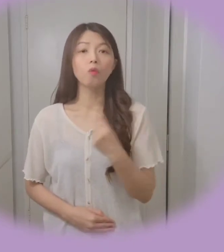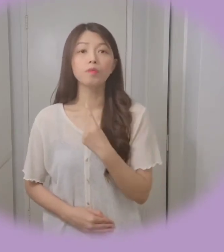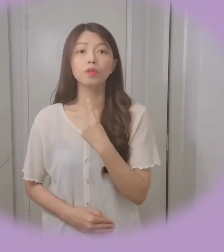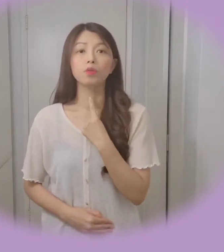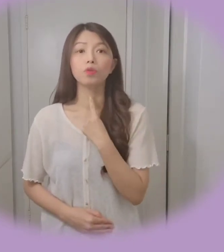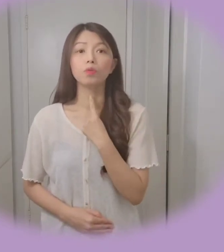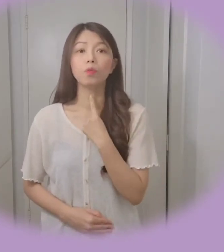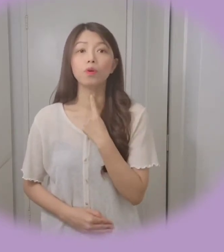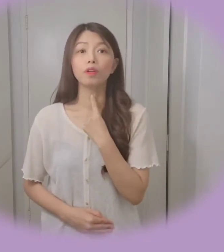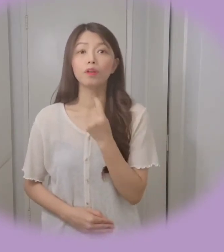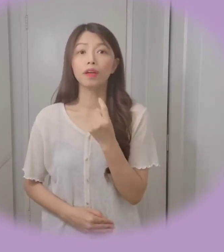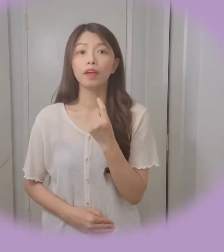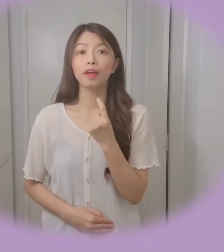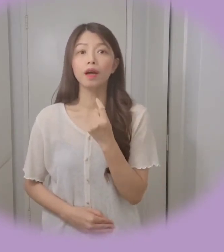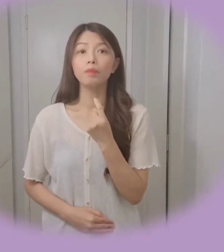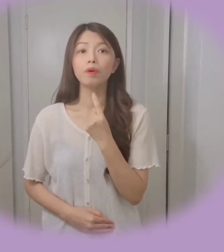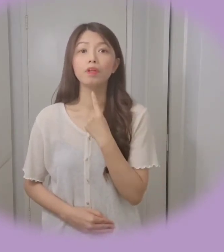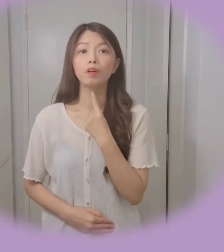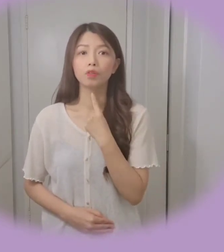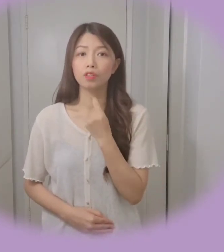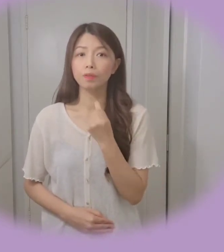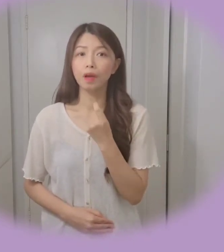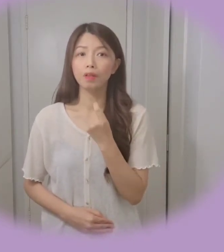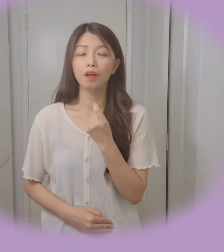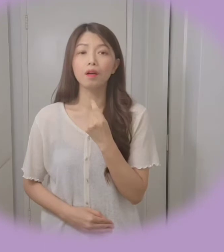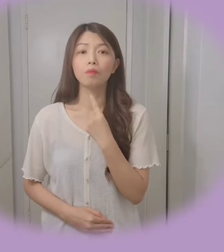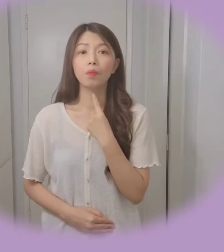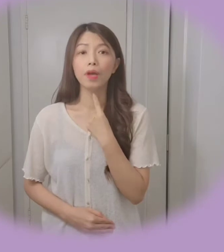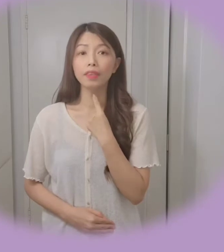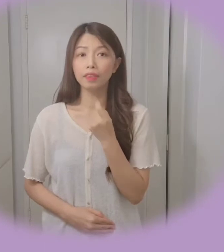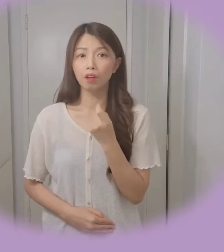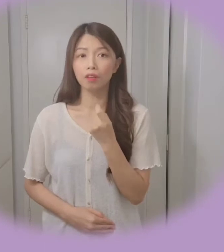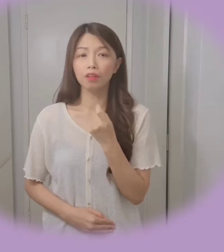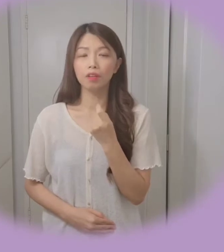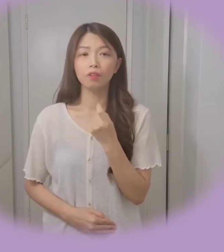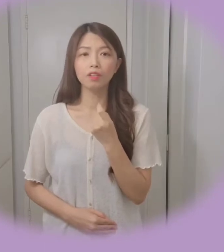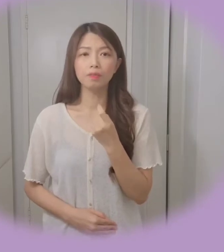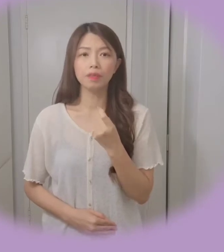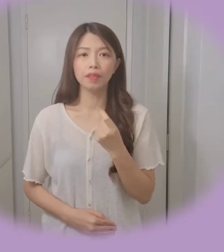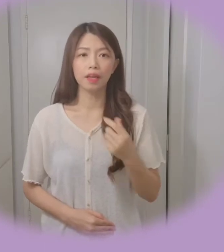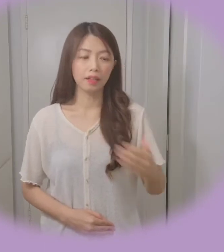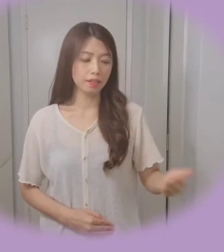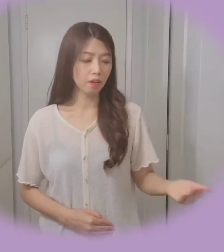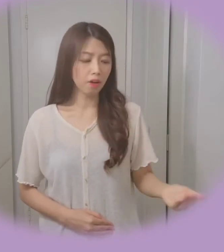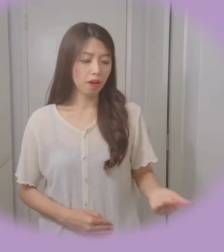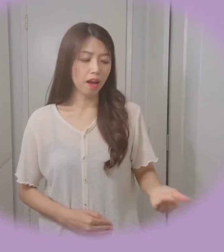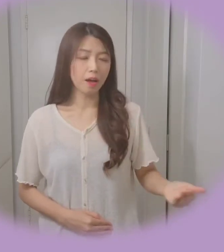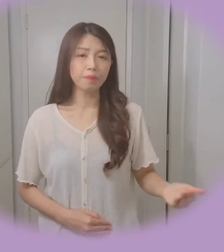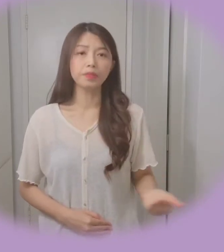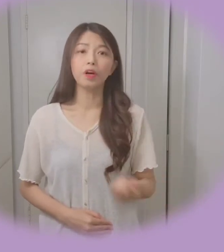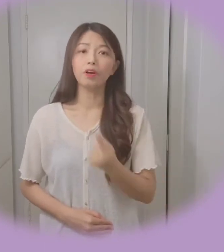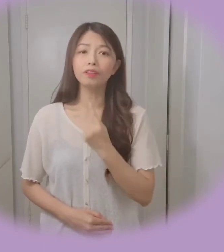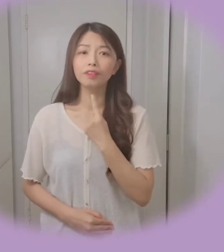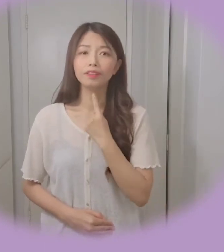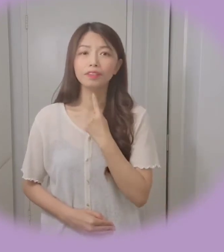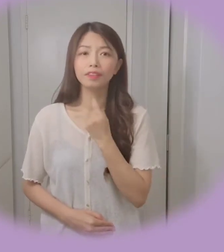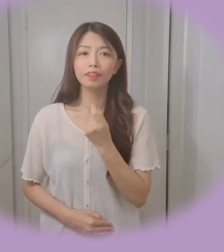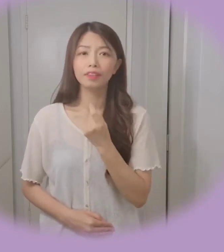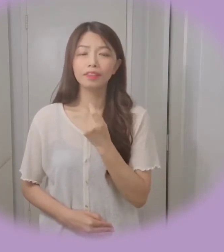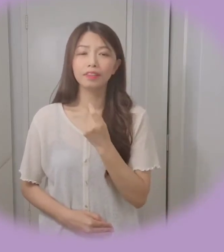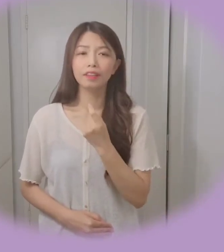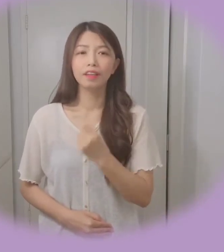수어는요, 검지로 목을 이렇게 한번 긁어주시면 뭐뭐 했던 이런 뜻입니다. 그래서